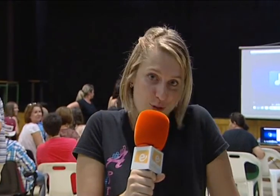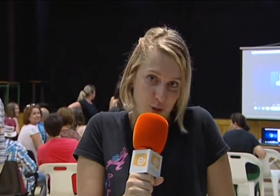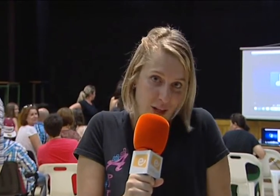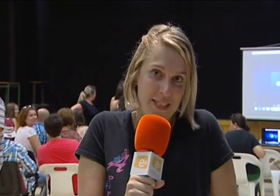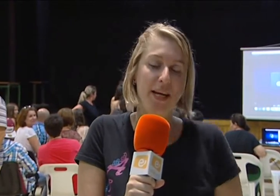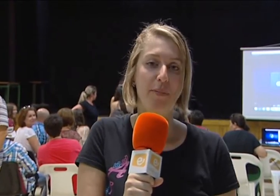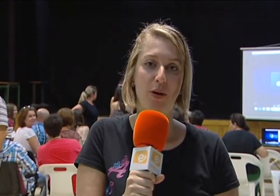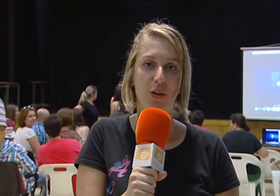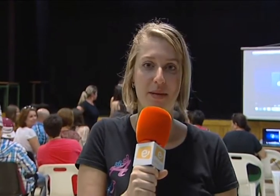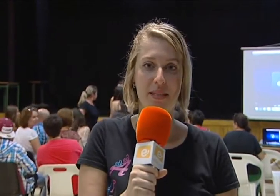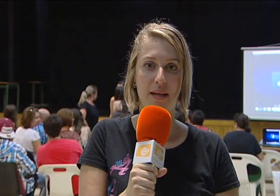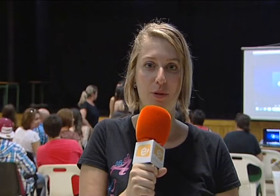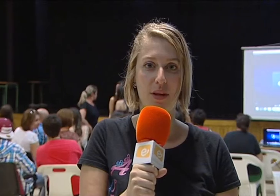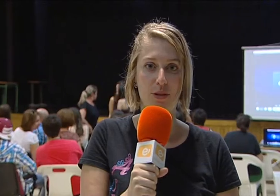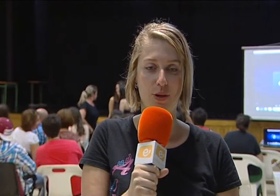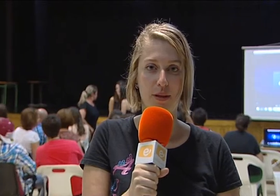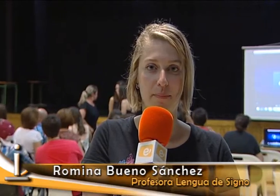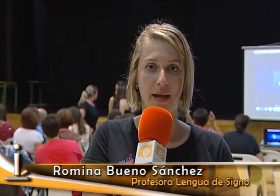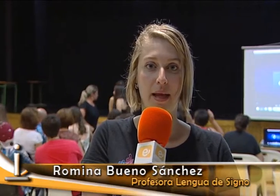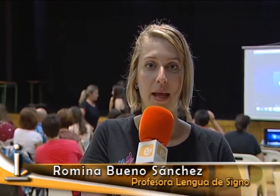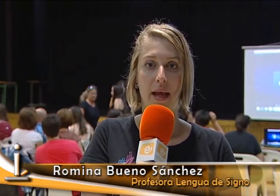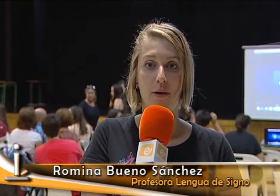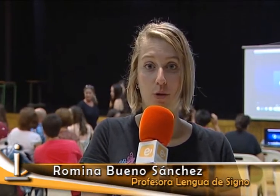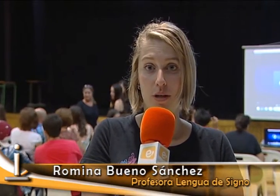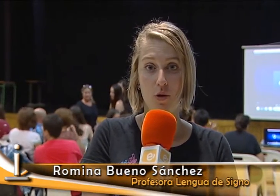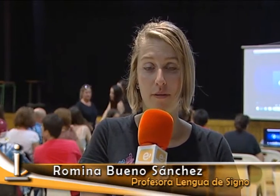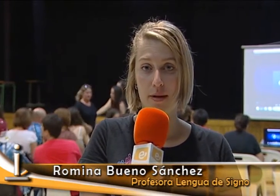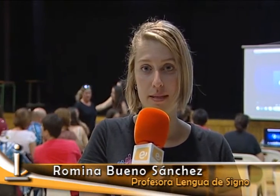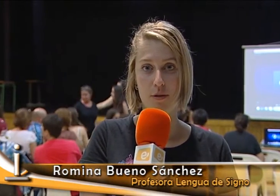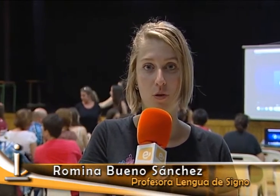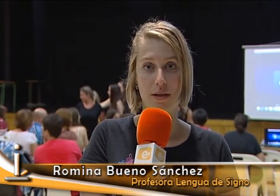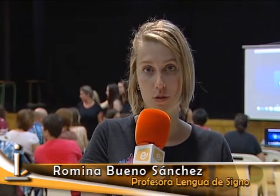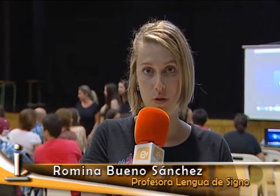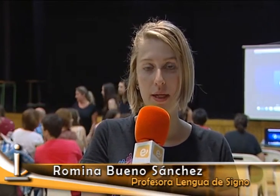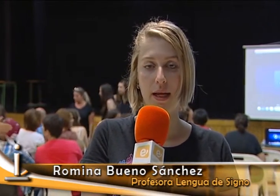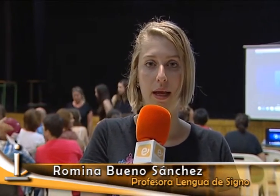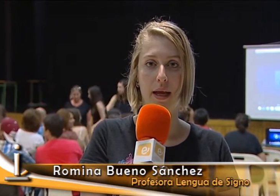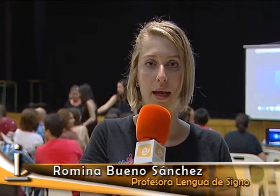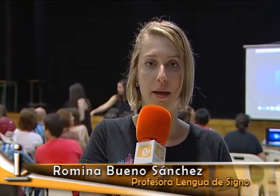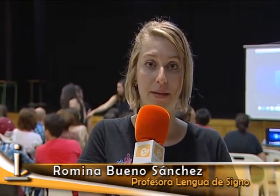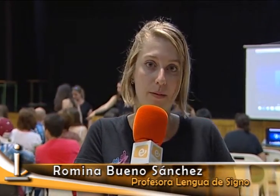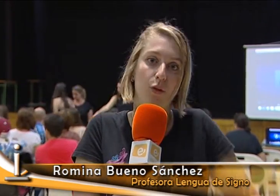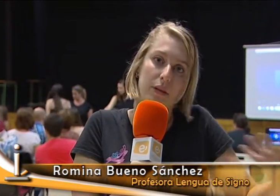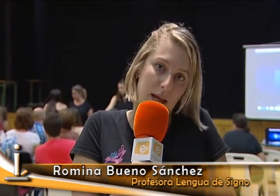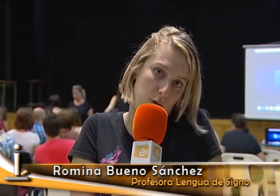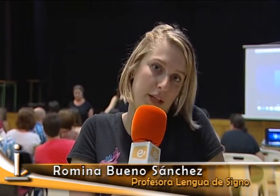son todas chicas, pero que otras veces sí que hemos tenido chicos también. En nuestro caso lo que vamos a hacer son canciones que pasamos de